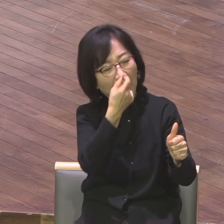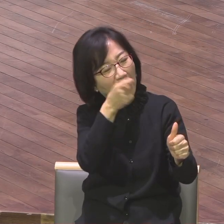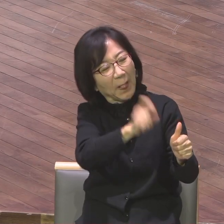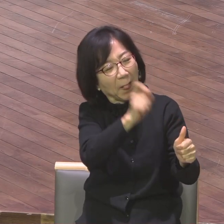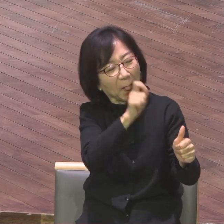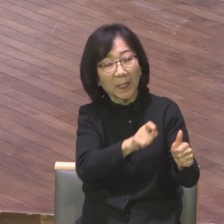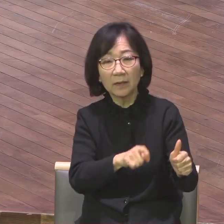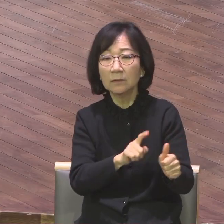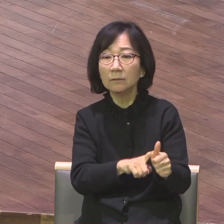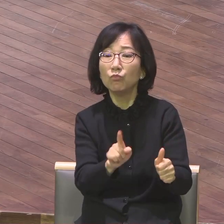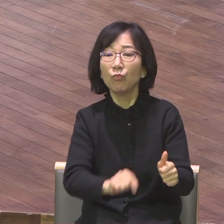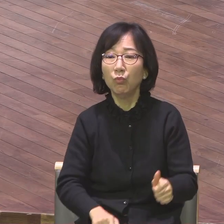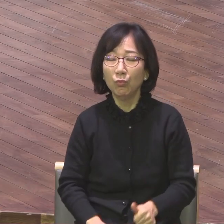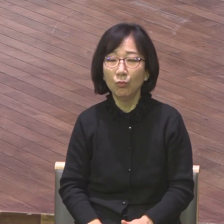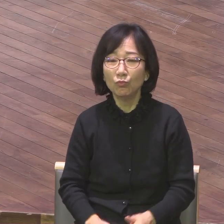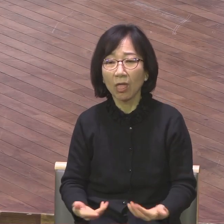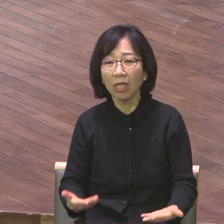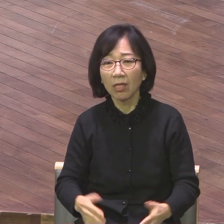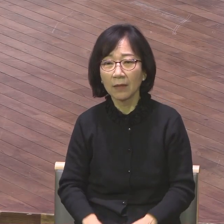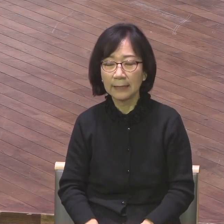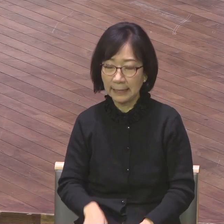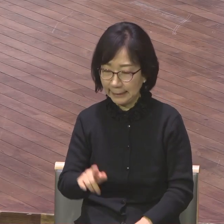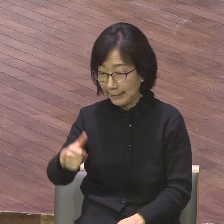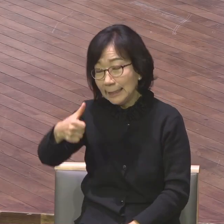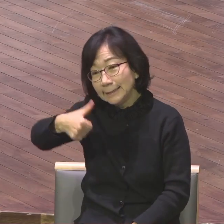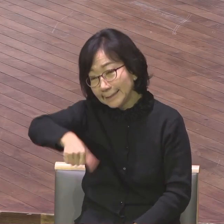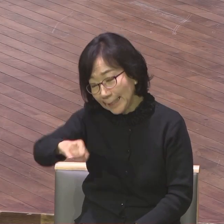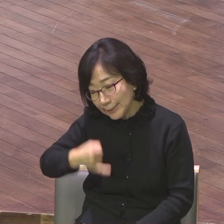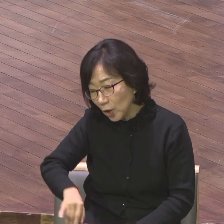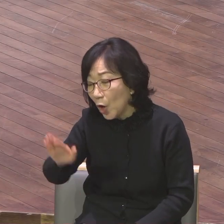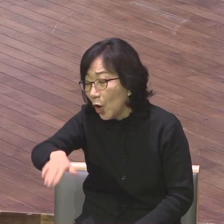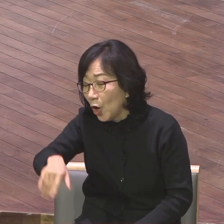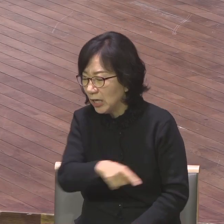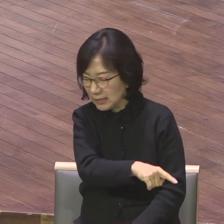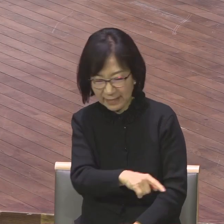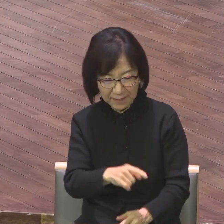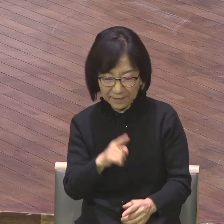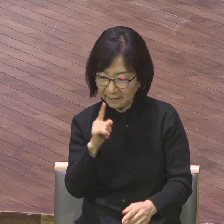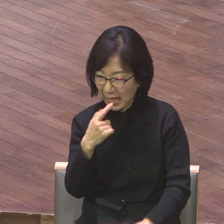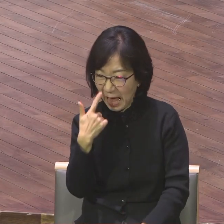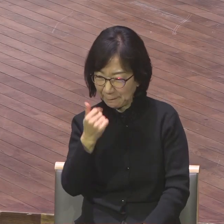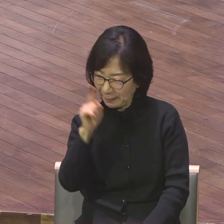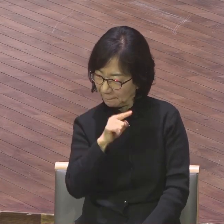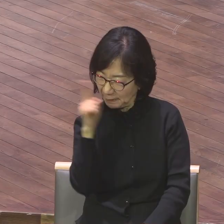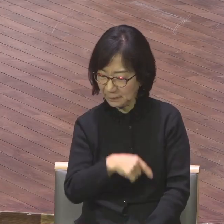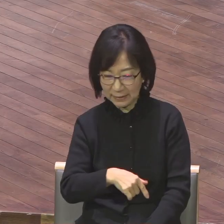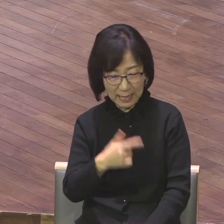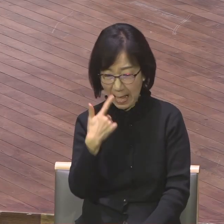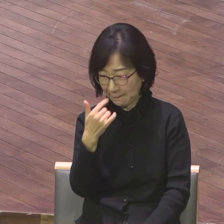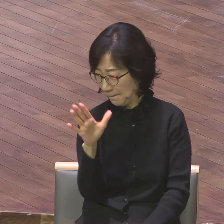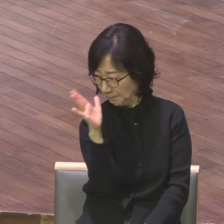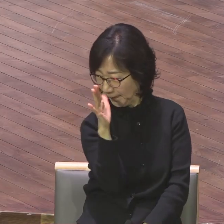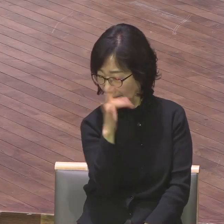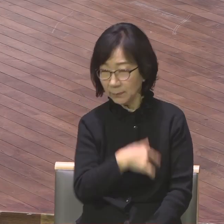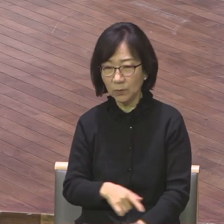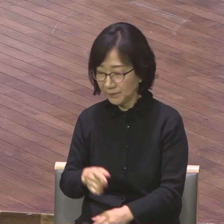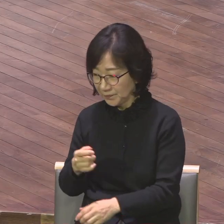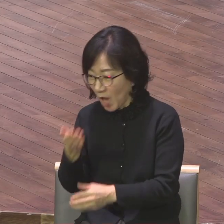자식들에게 엄마가 팀 사역을 다 해가지고 아버지 알기를 우습게 알도록 만들어놔 버렸어.